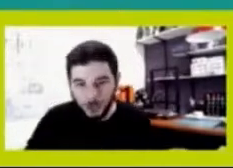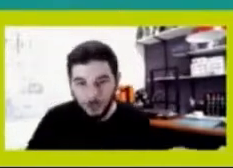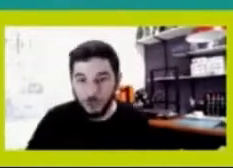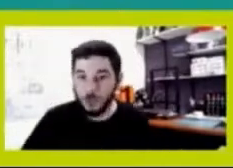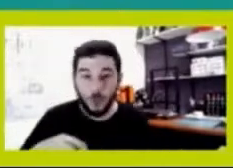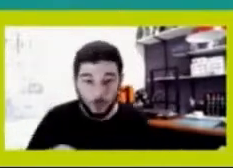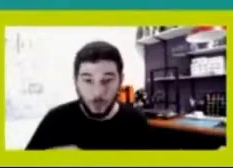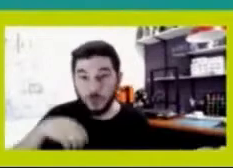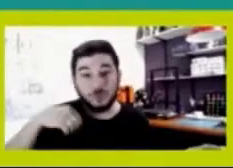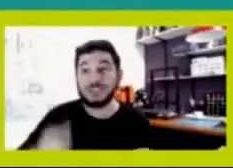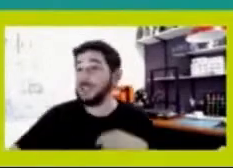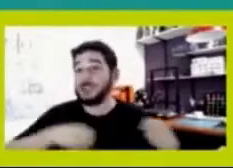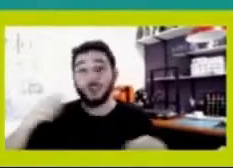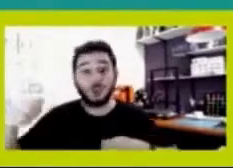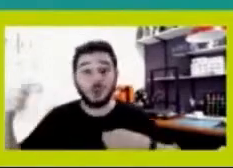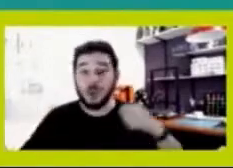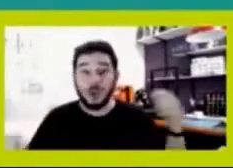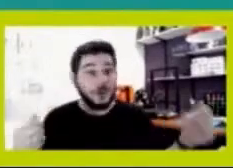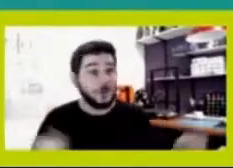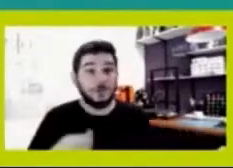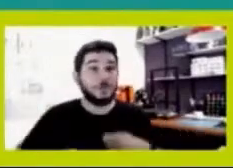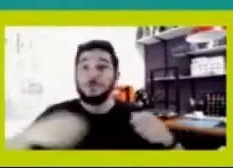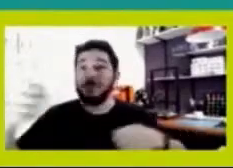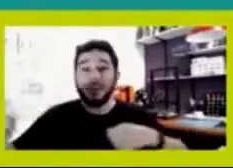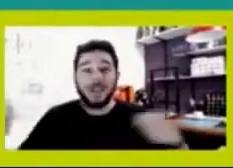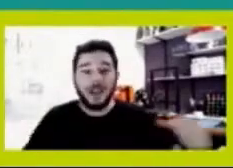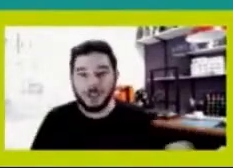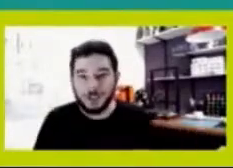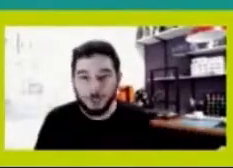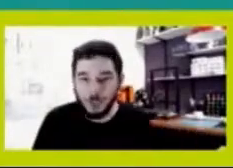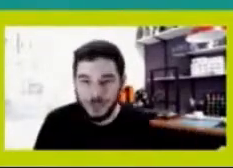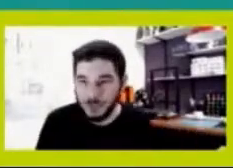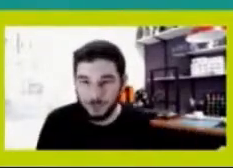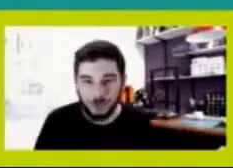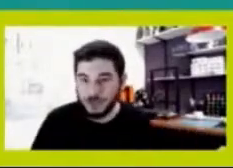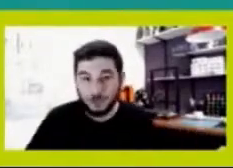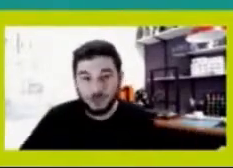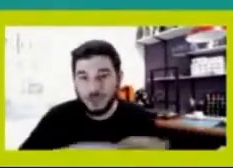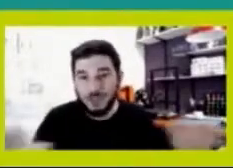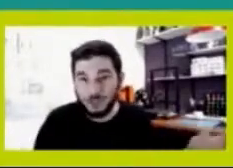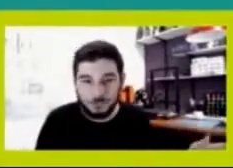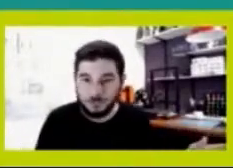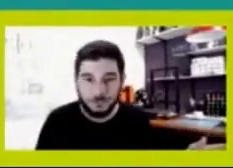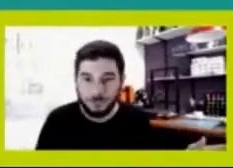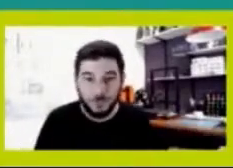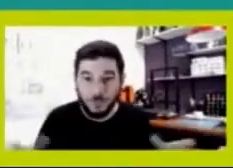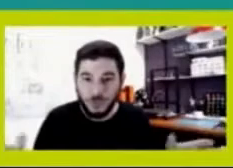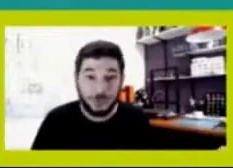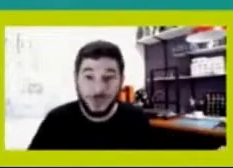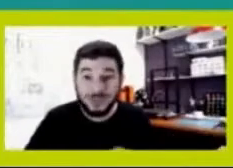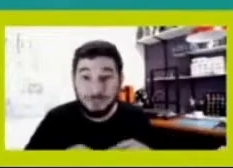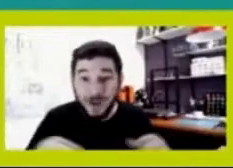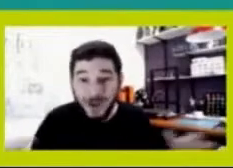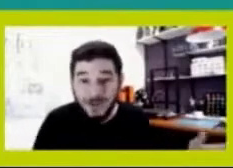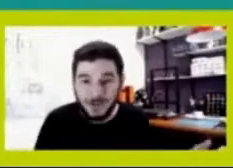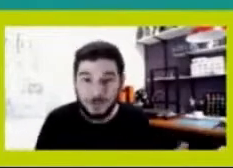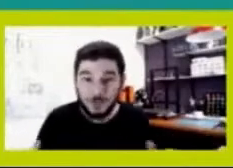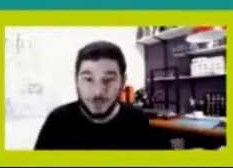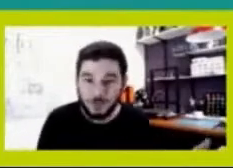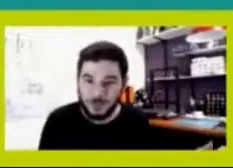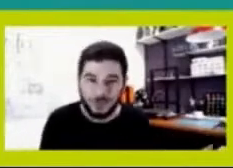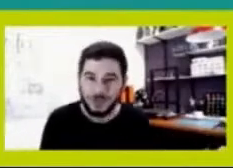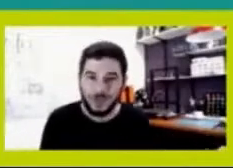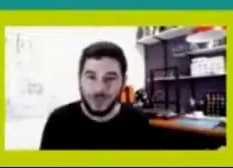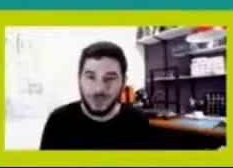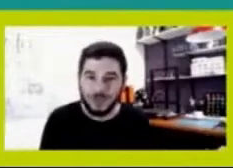não é aleatório. O robô não está testando milhares de bolos aleatórios, senão não chegaria nunca, ia demorar